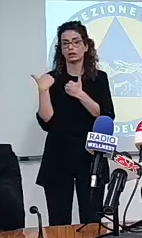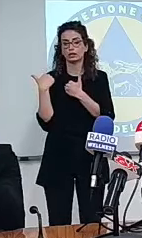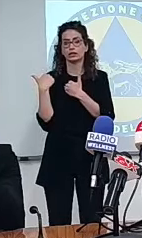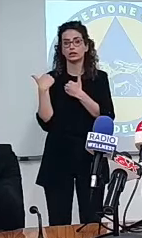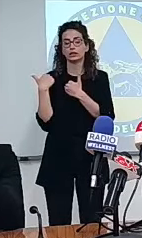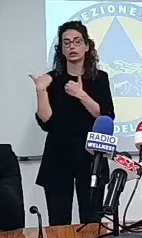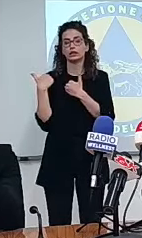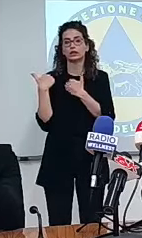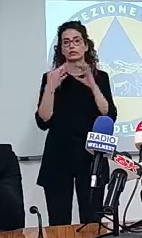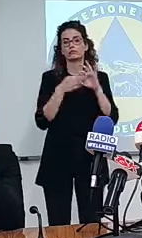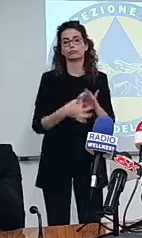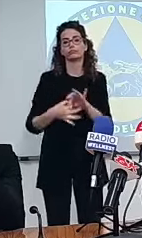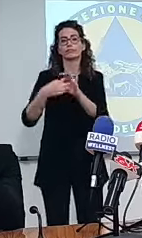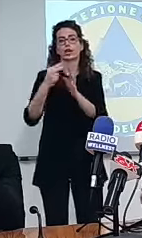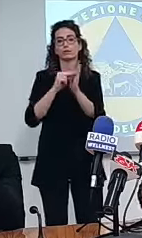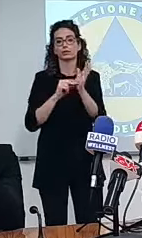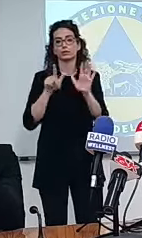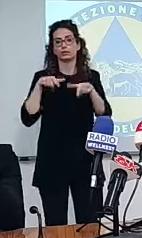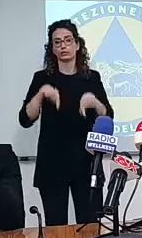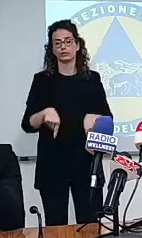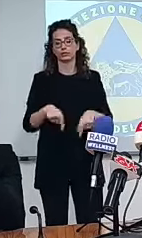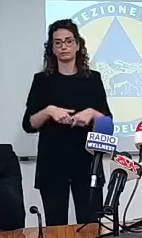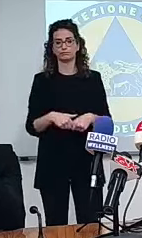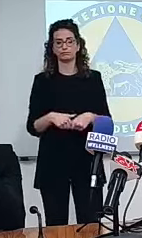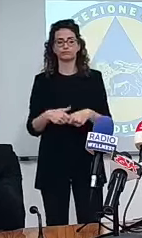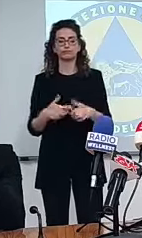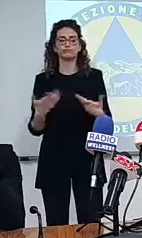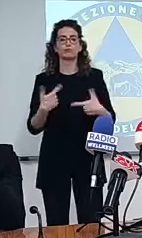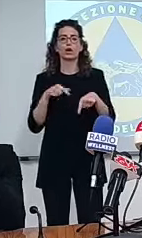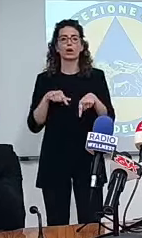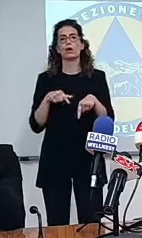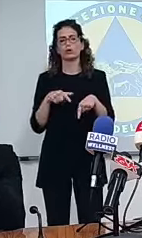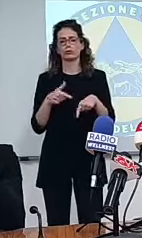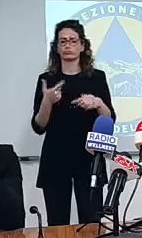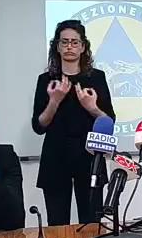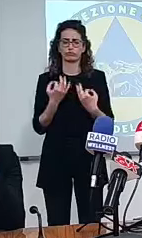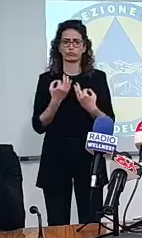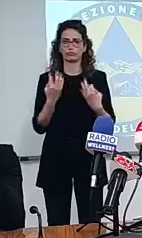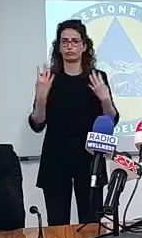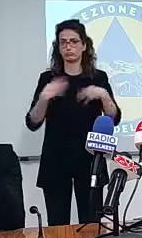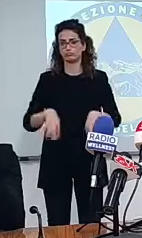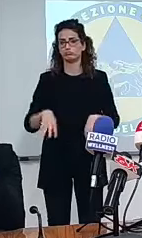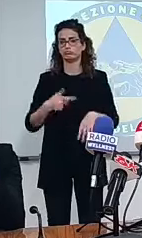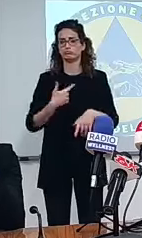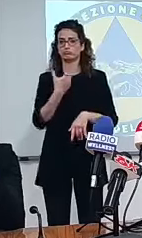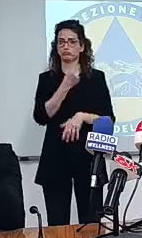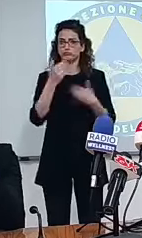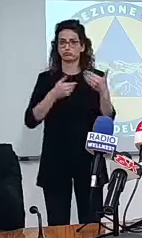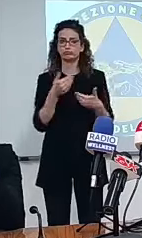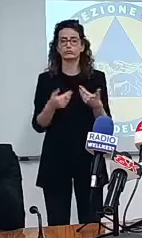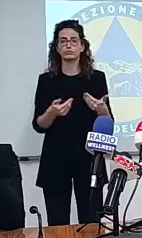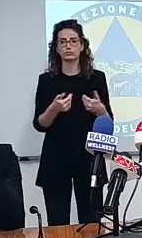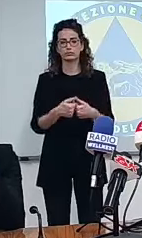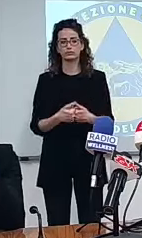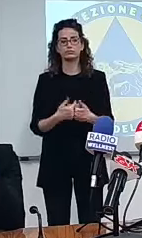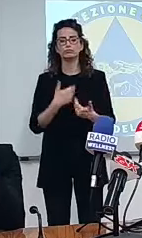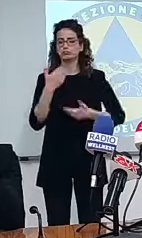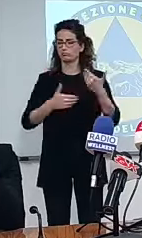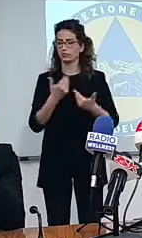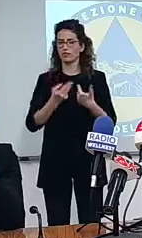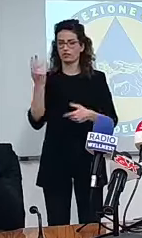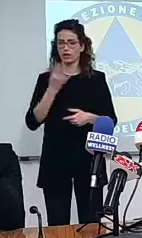avuto riverbero sulle prenotazioni di queste. Però insomma adesso siamo a regime, si sta vaccinando e quindi andiamo avanti